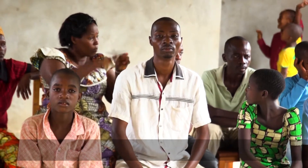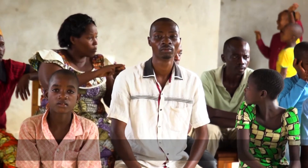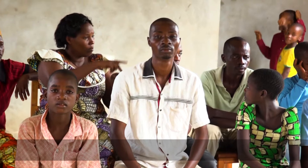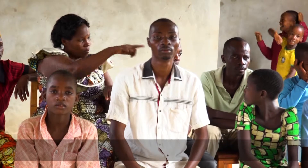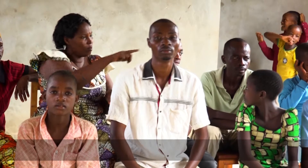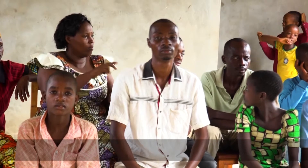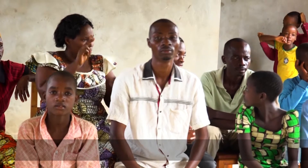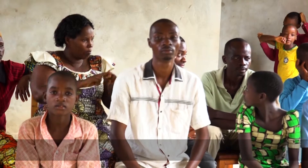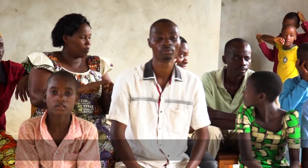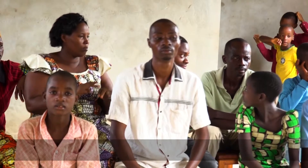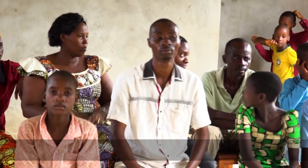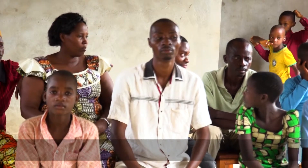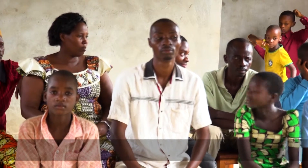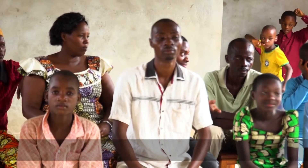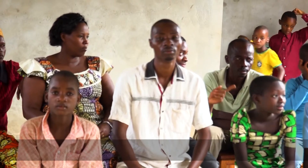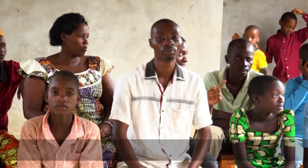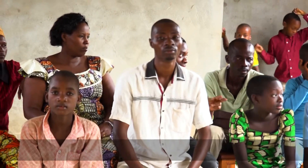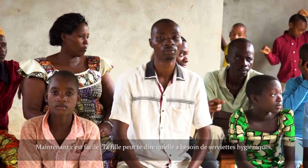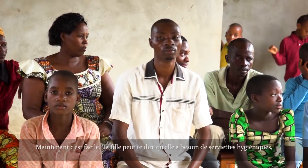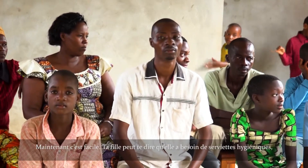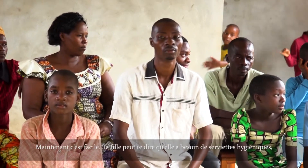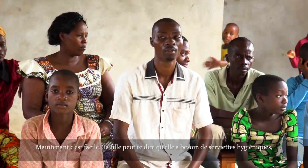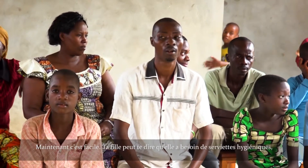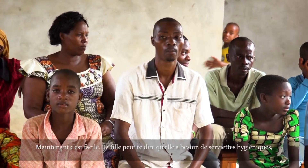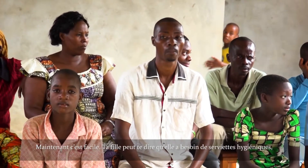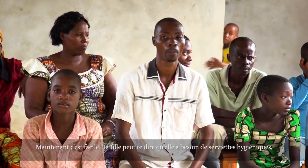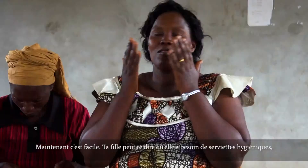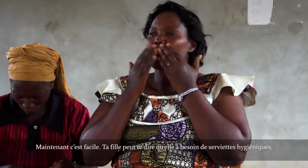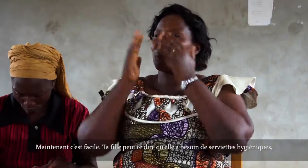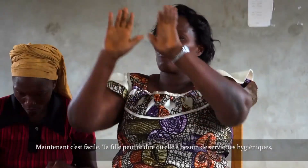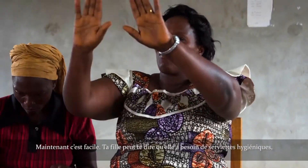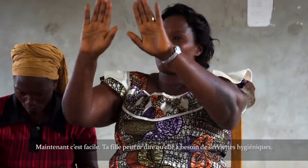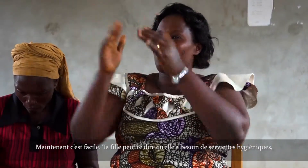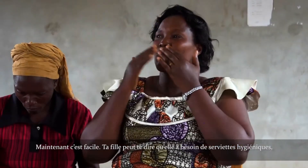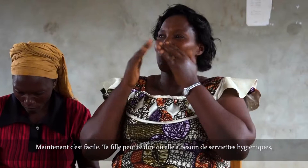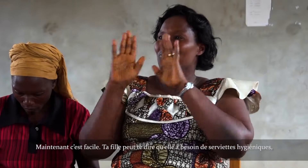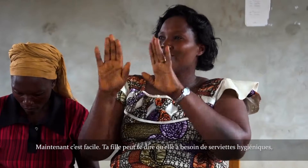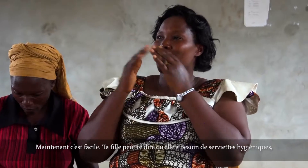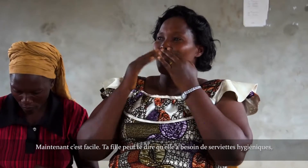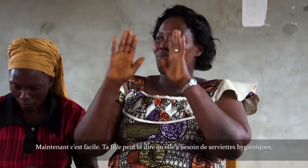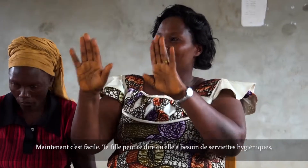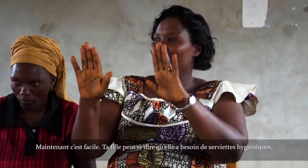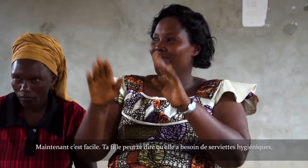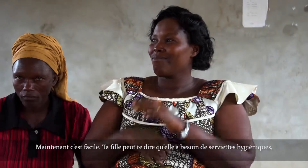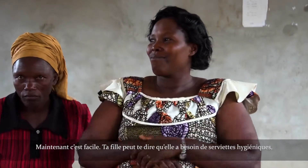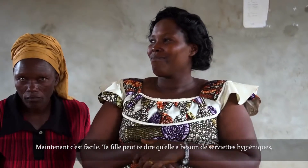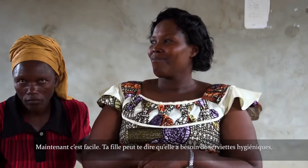nk'aba n'abakobwa basanzwe baba biga ngaha ko baba bakeneye utuntu twinshi ndetse n'abahungu rero ubu tuba biratworohera mwana ashobora kuvuga ati ndakeneye